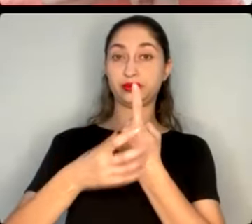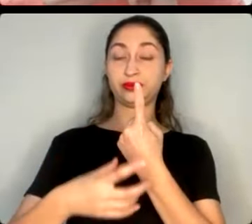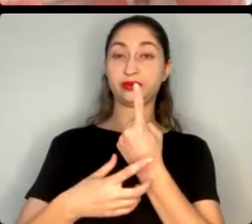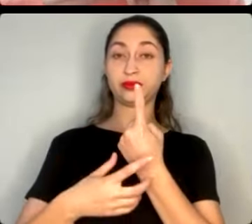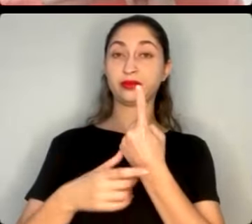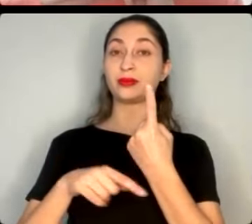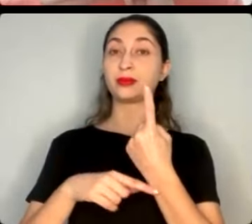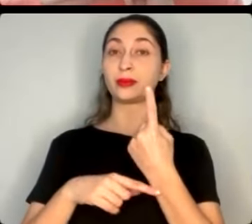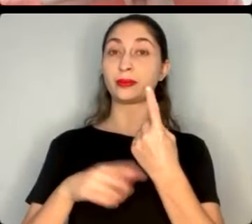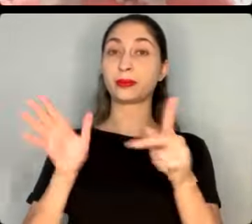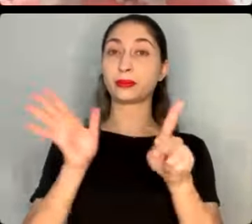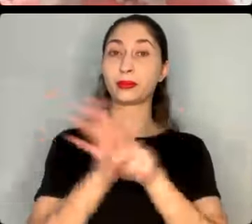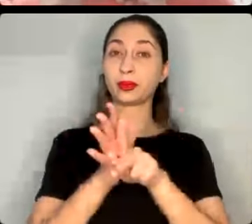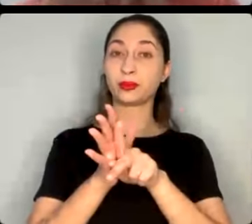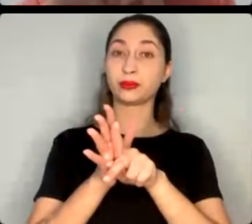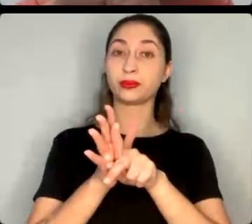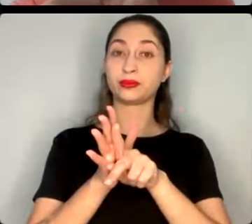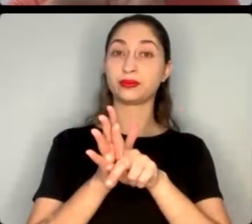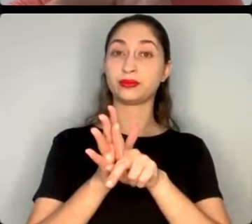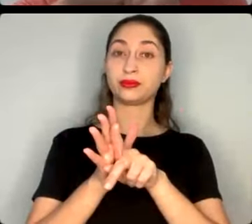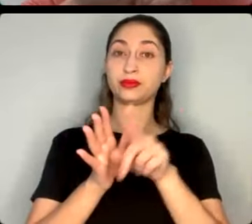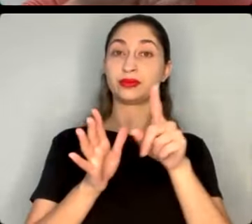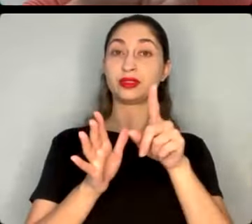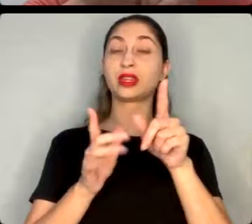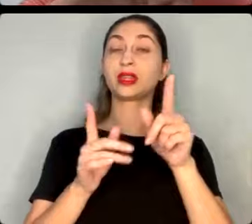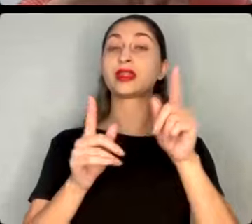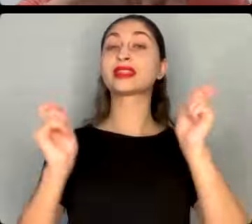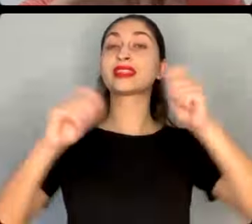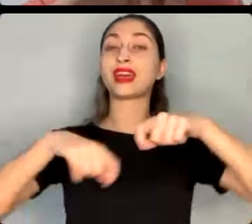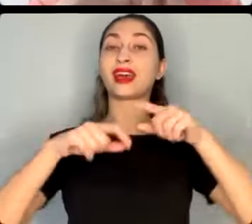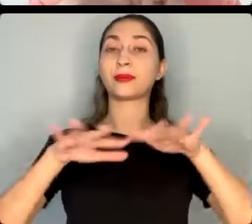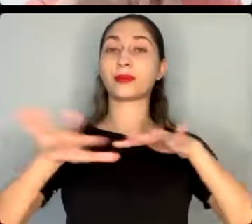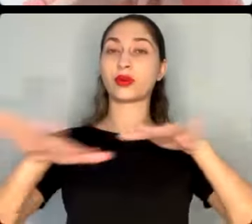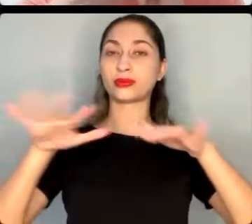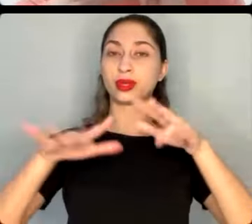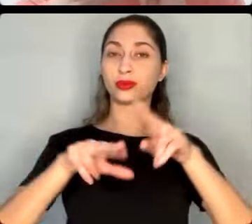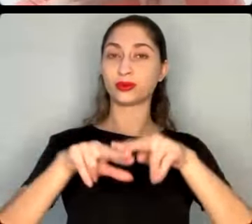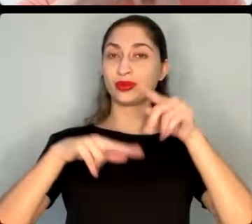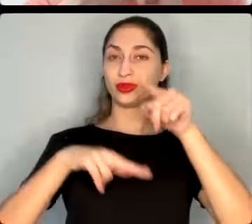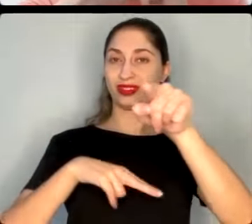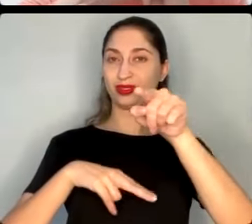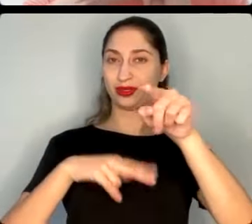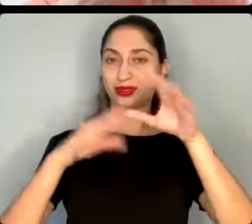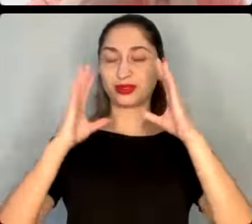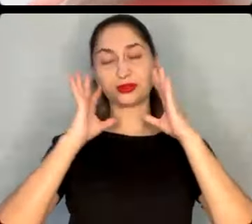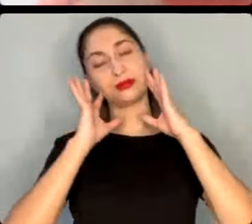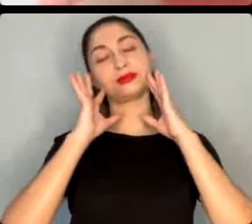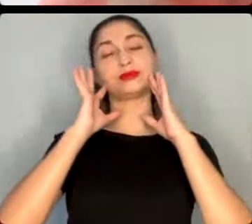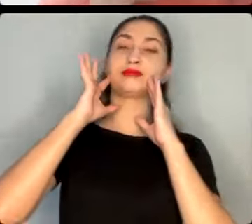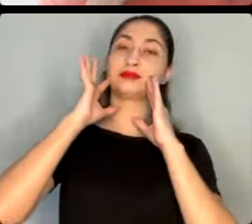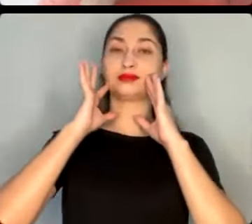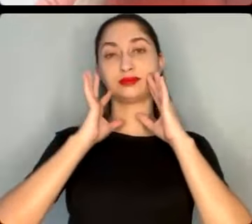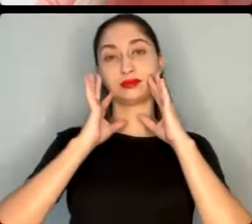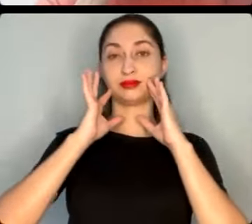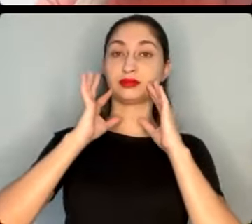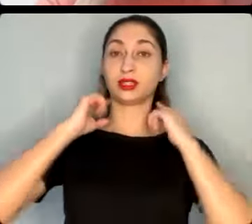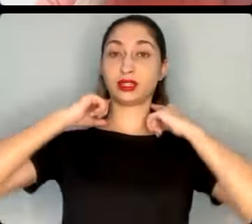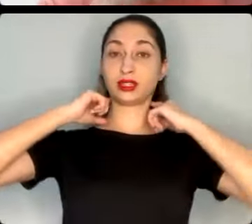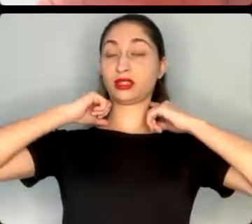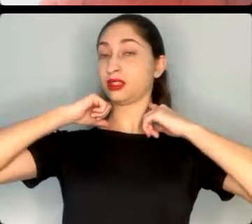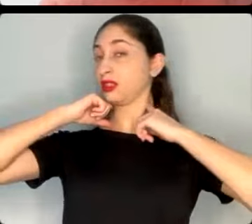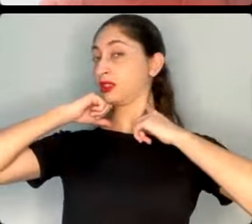o dente do ápice, que permite que a nossa cabeça se movimente. Então, essa região aqui da